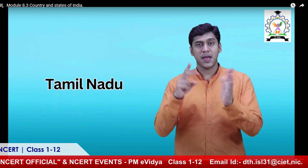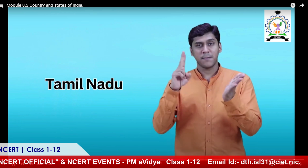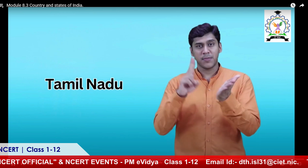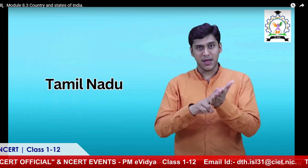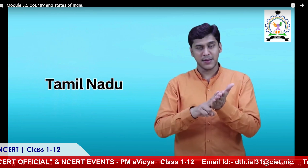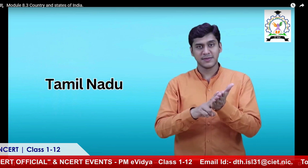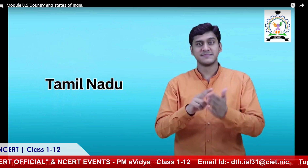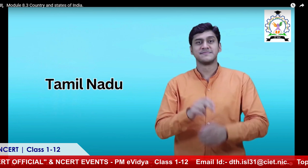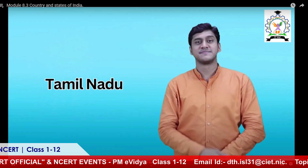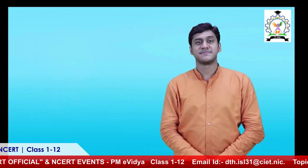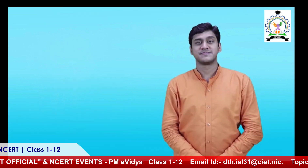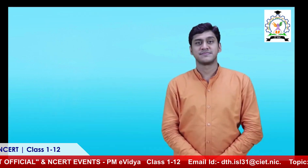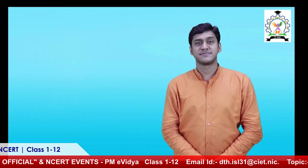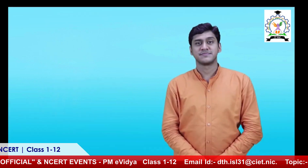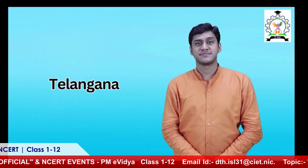तमिलनाडु,